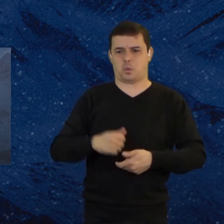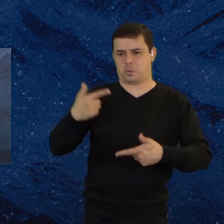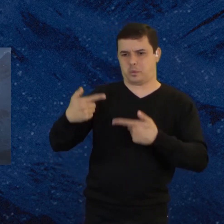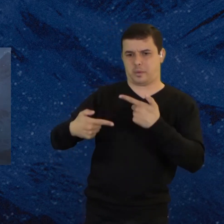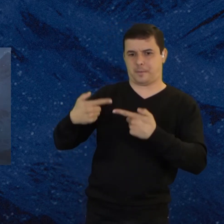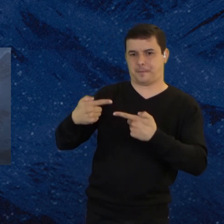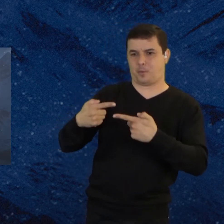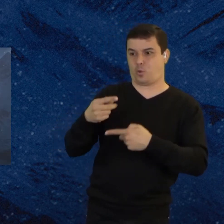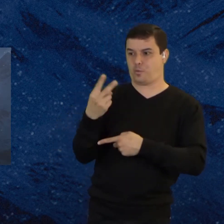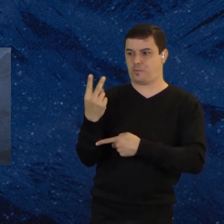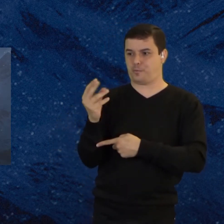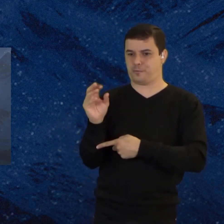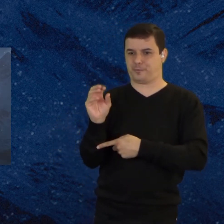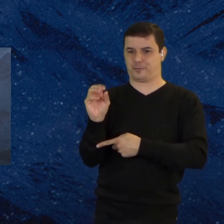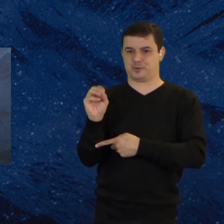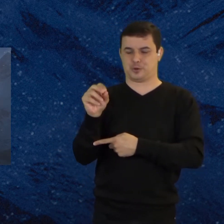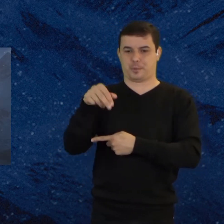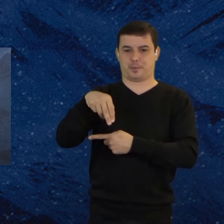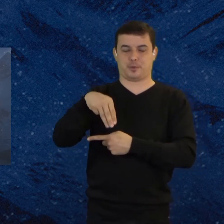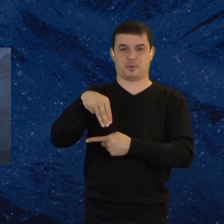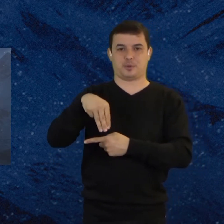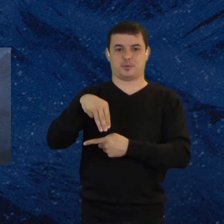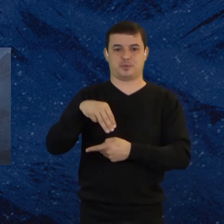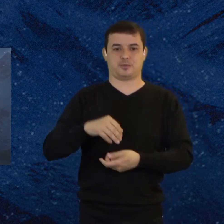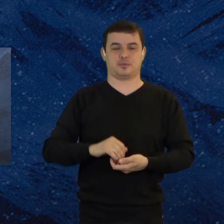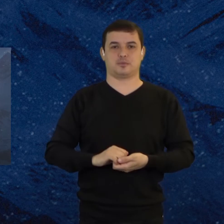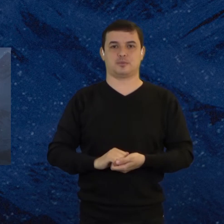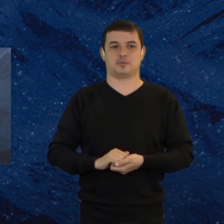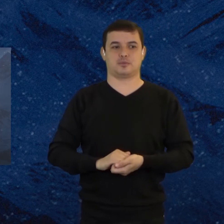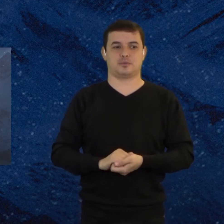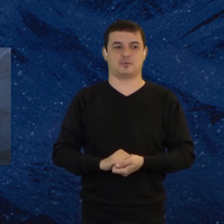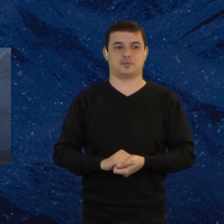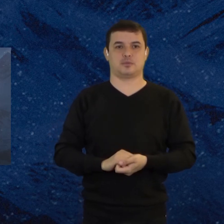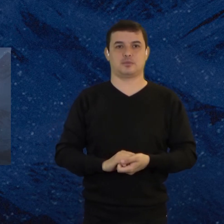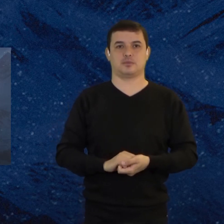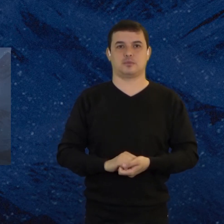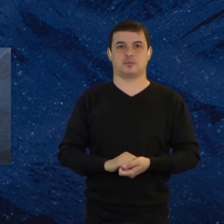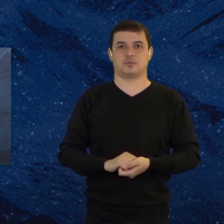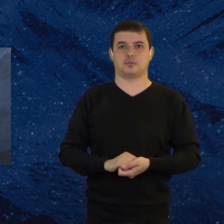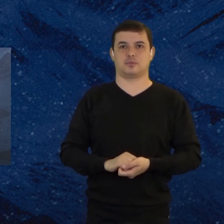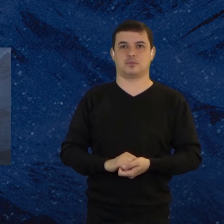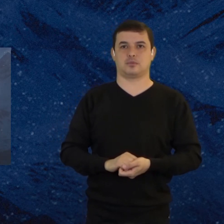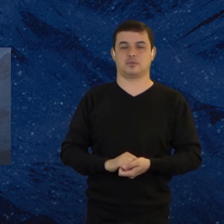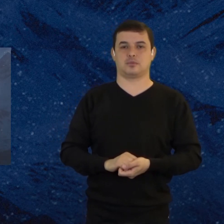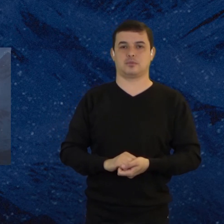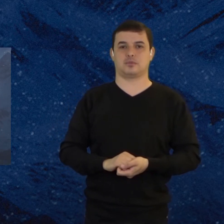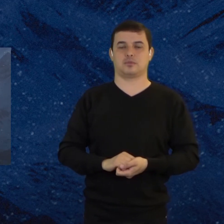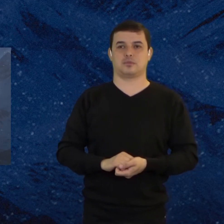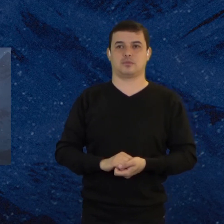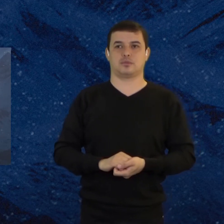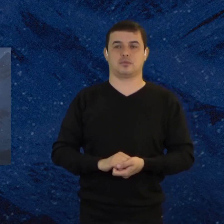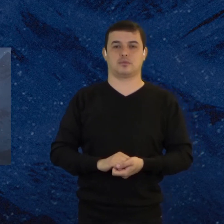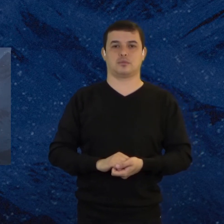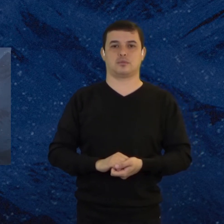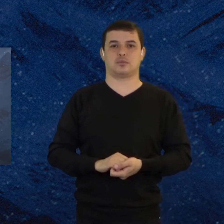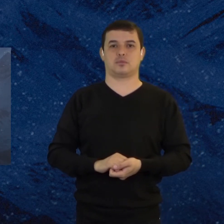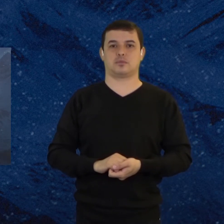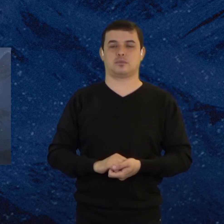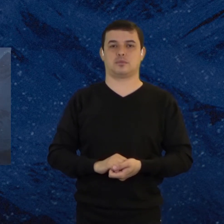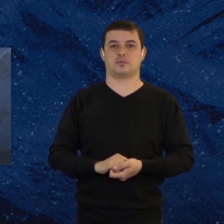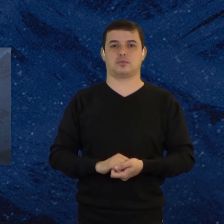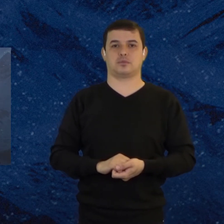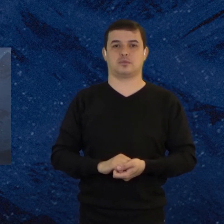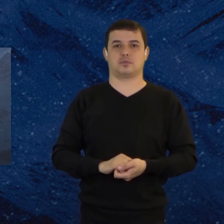Caso contrário, estando o outro ainda longe, envia-lhe uma embaixada pedindo